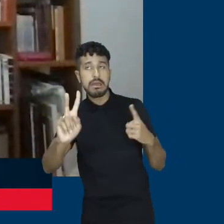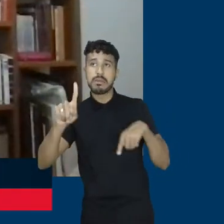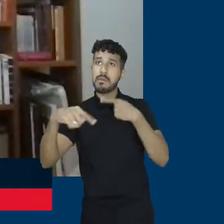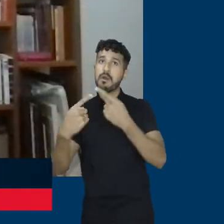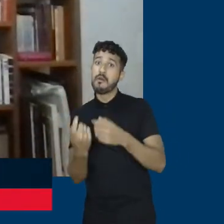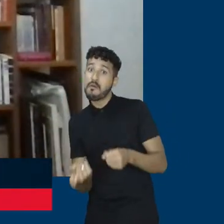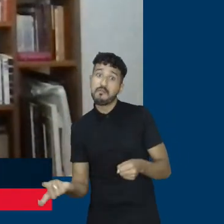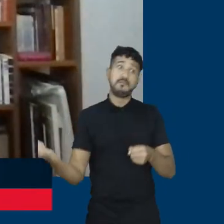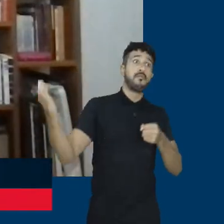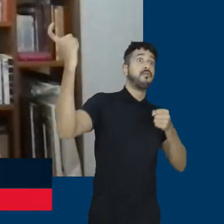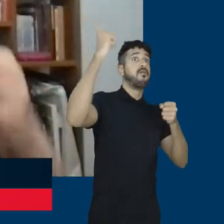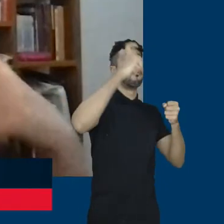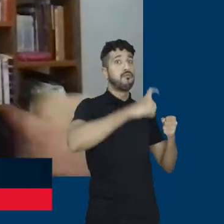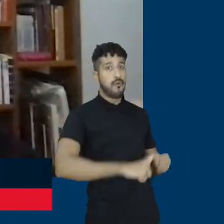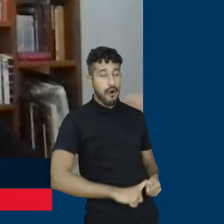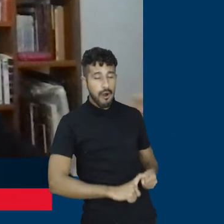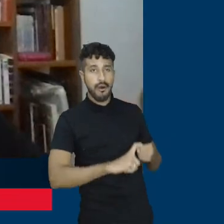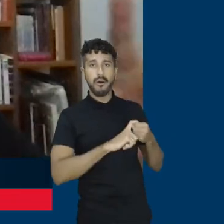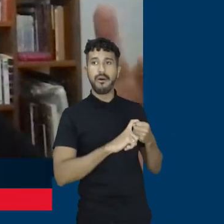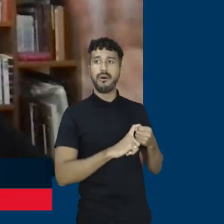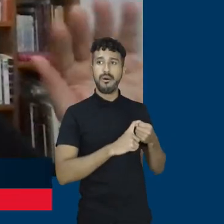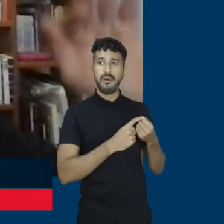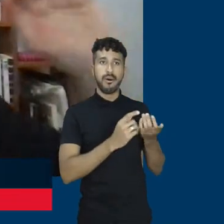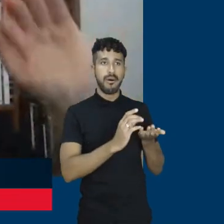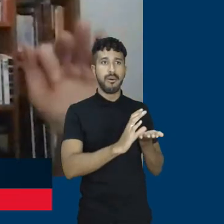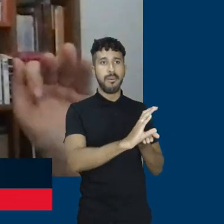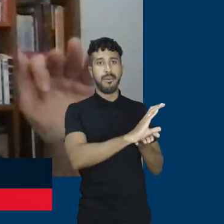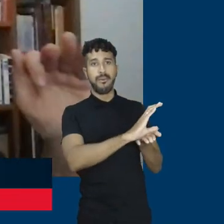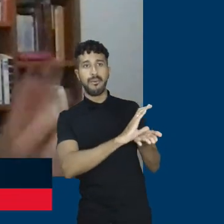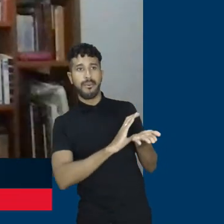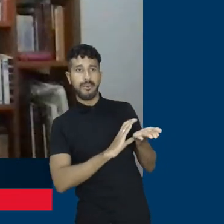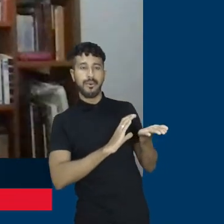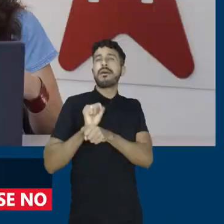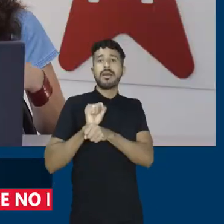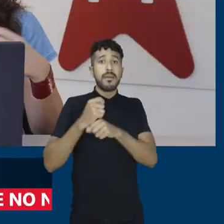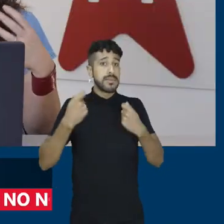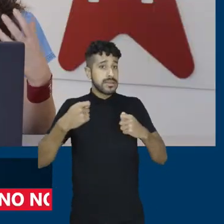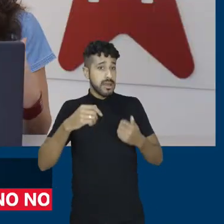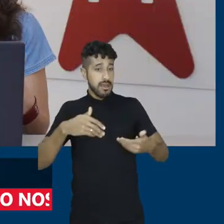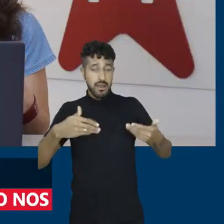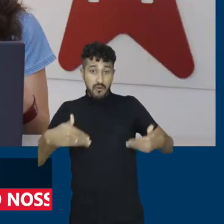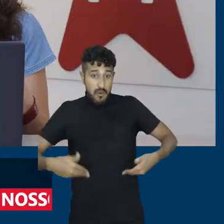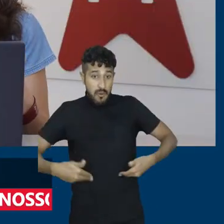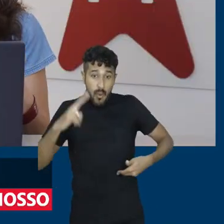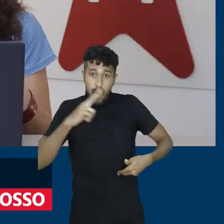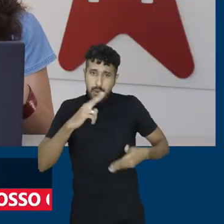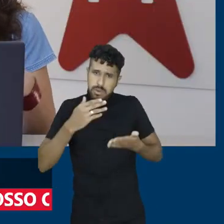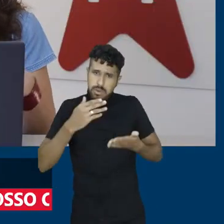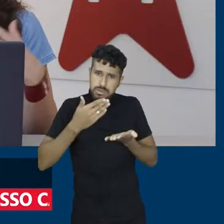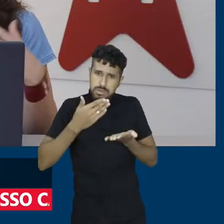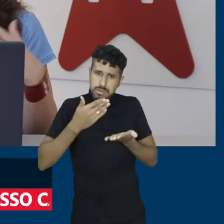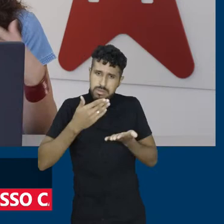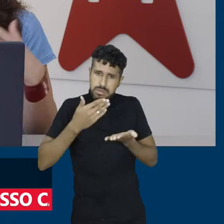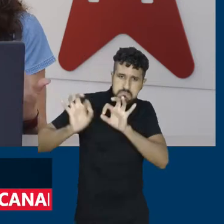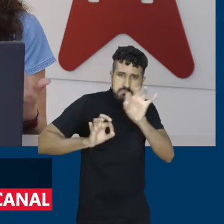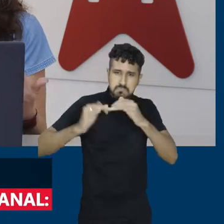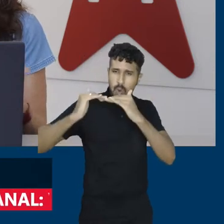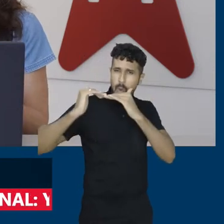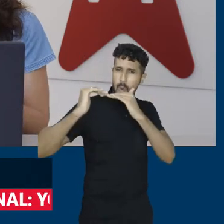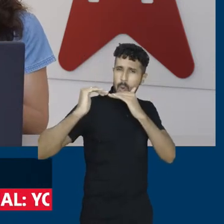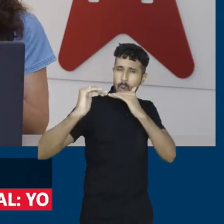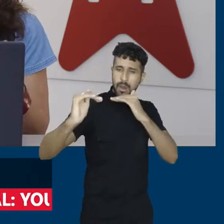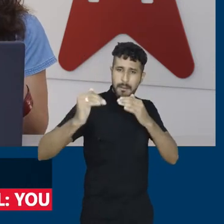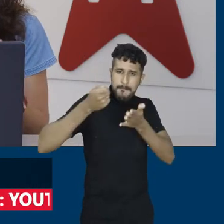volta a valer entra o famoso Auxílio Brasil, que funciona. Tem que ser bem estruturada, tem que ser estável,